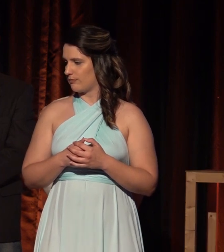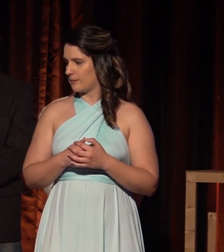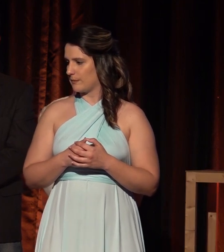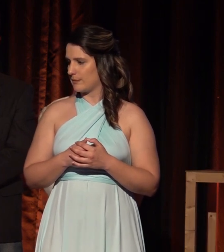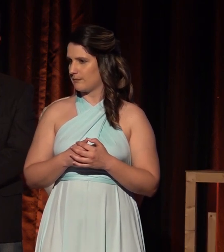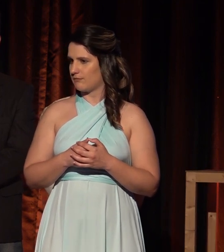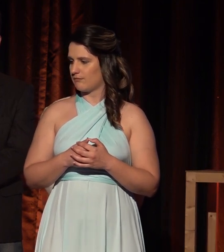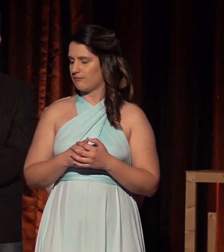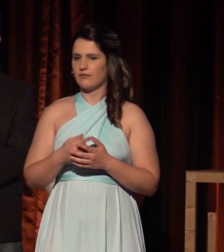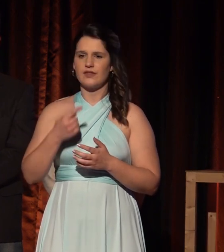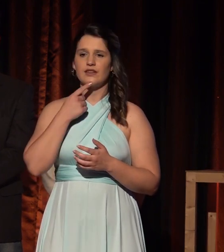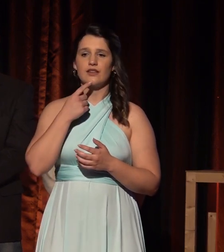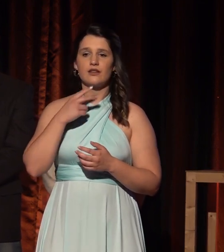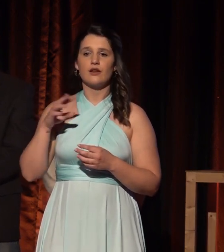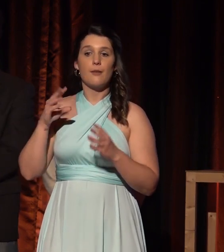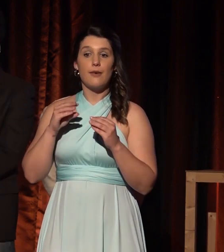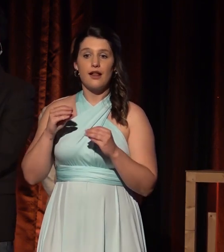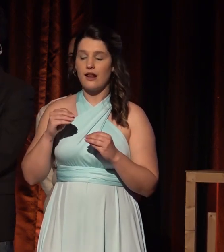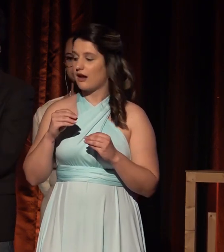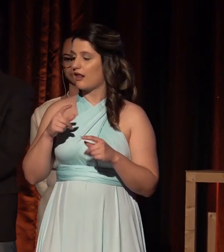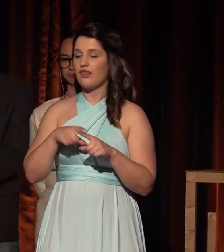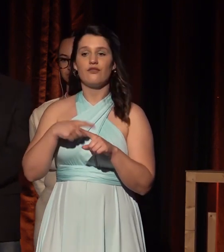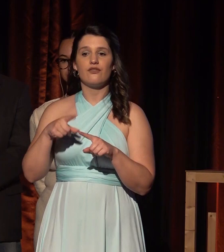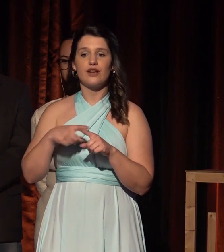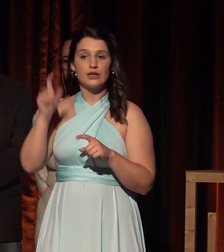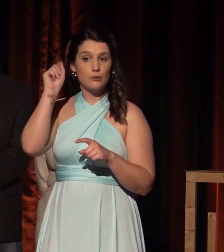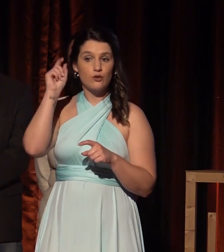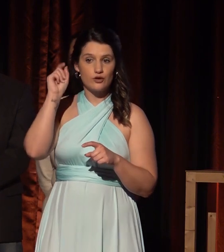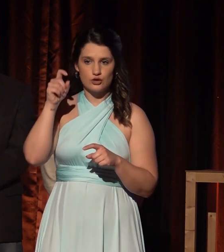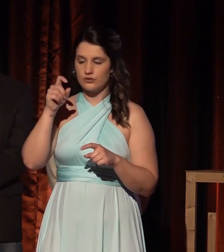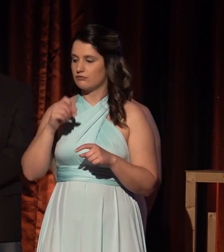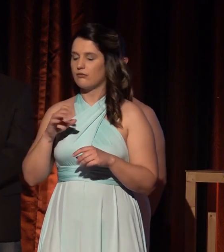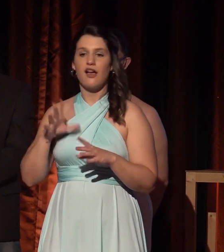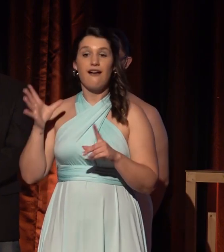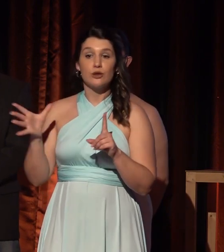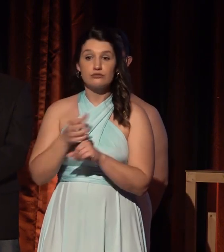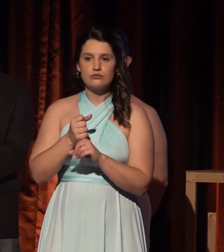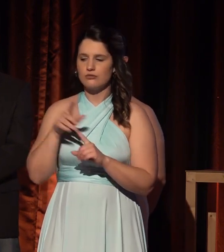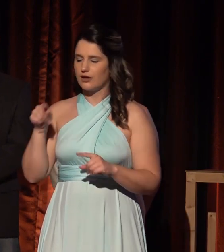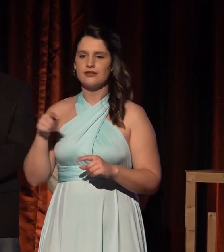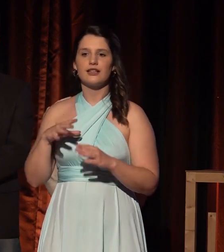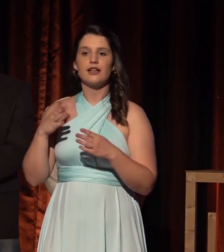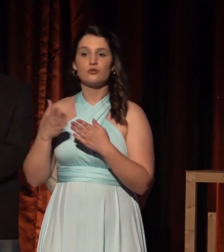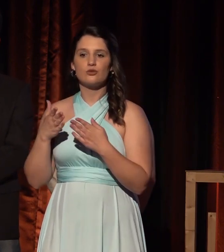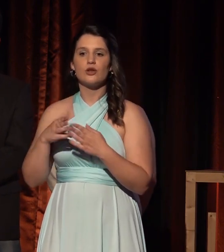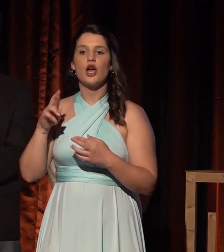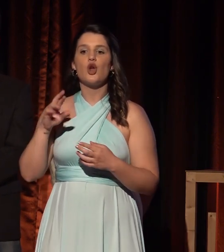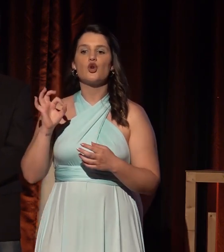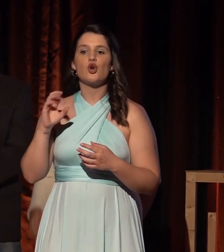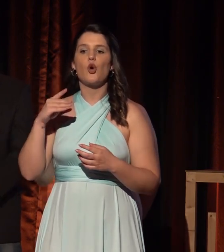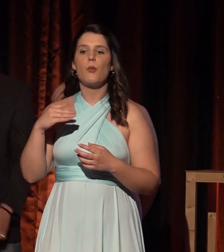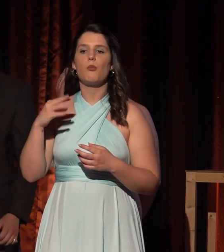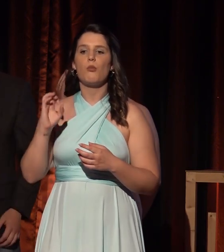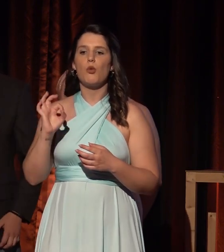Recordo que vaig parlar amb alguns professors que em van explicar i ensenyar el que es feia en el cicle i em vaig decidir. El primer dia de classe va ser